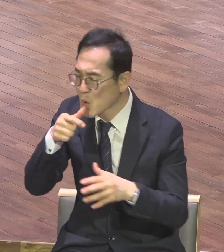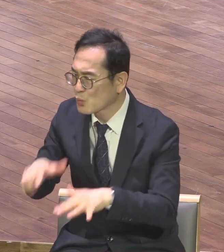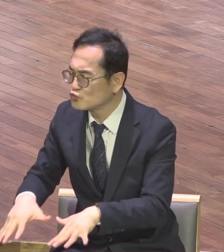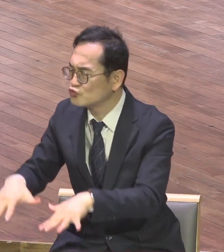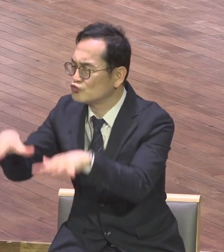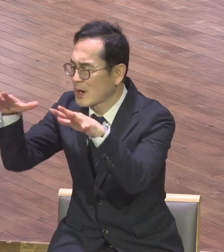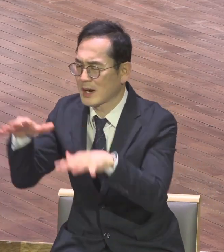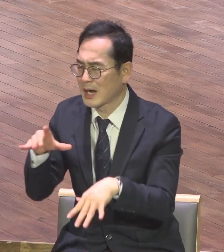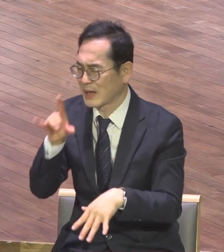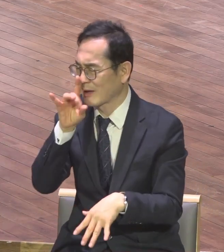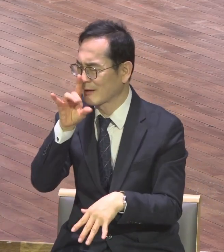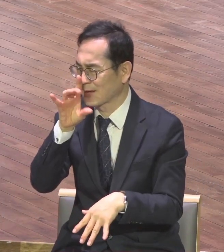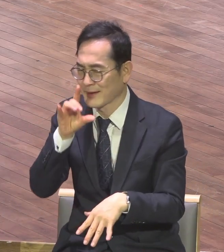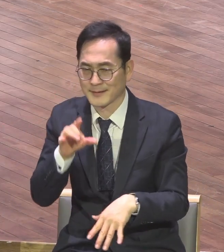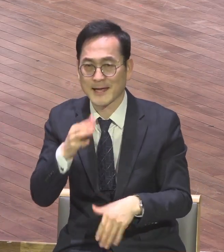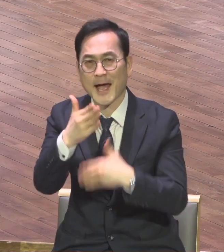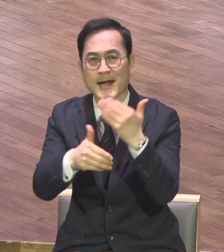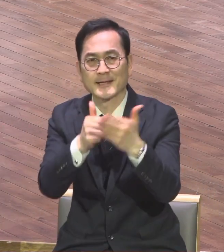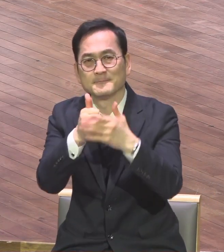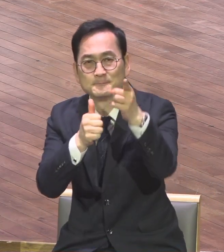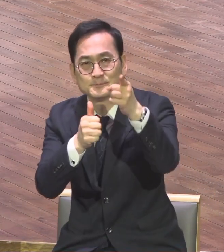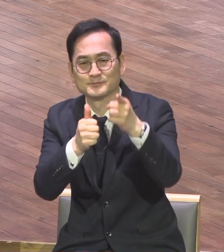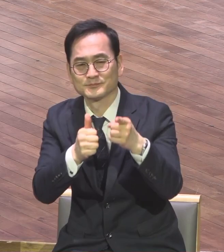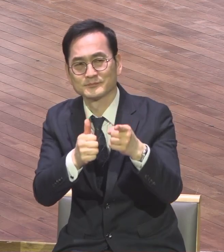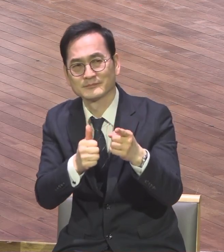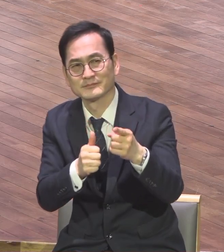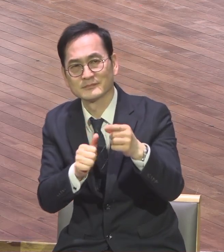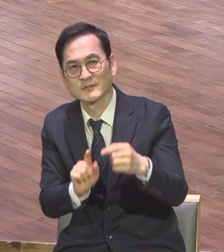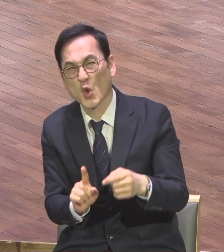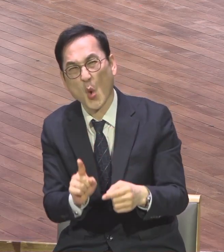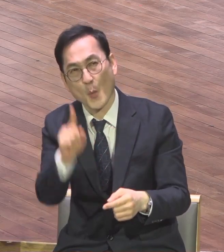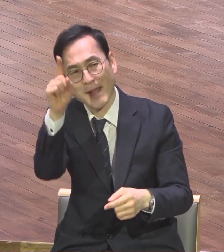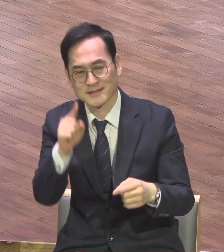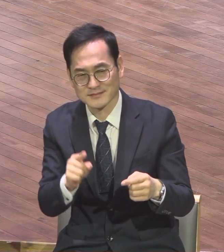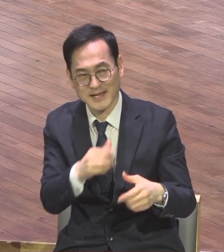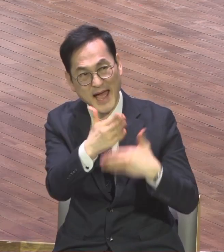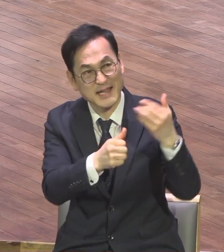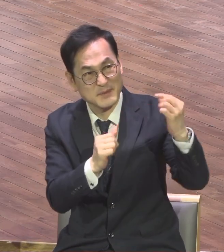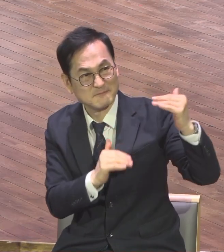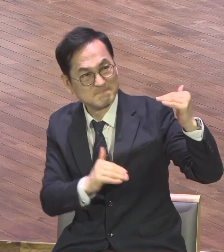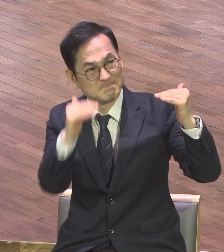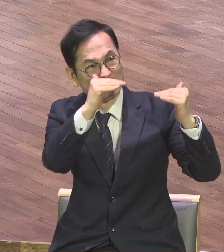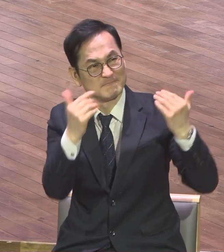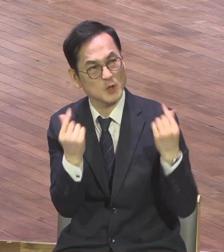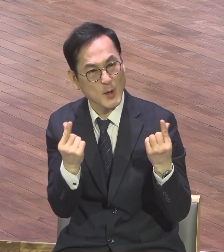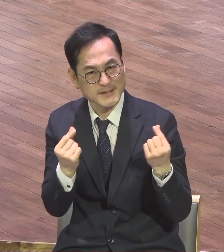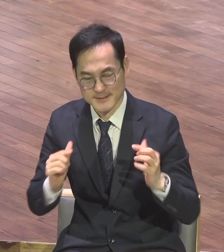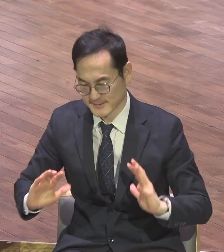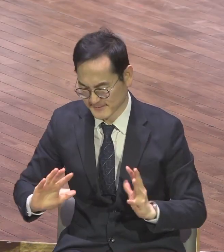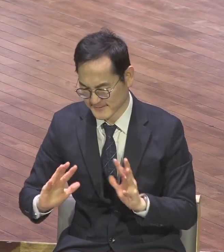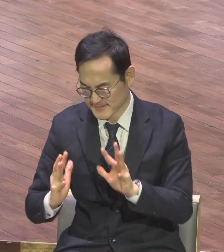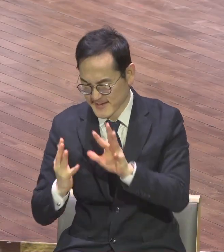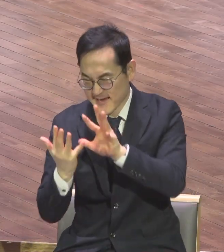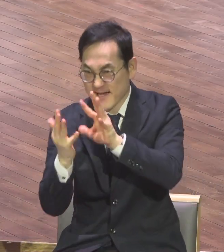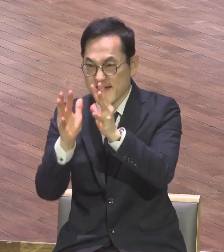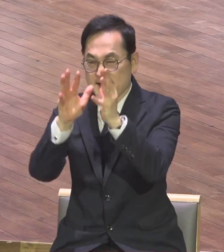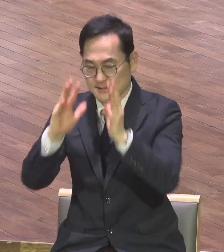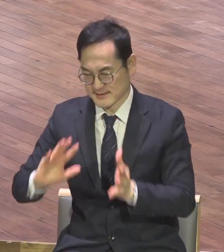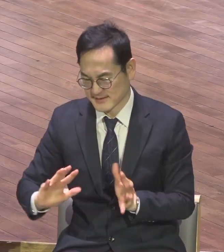없다. 하나님을 대적하는 하나님처럼 높아지는 바벨탑을 쌓자.